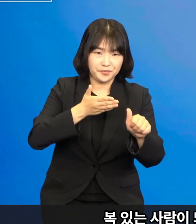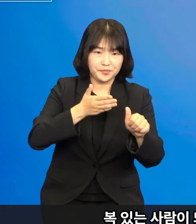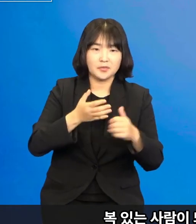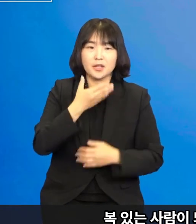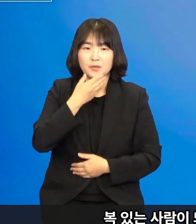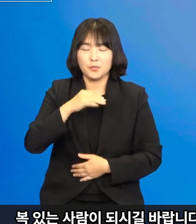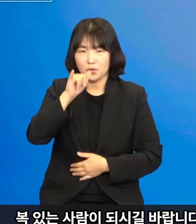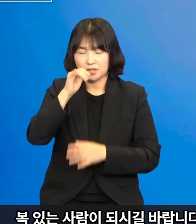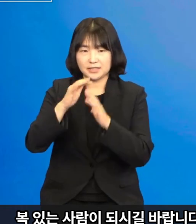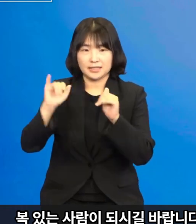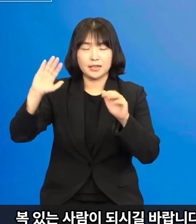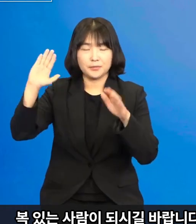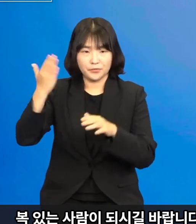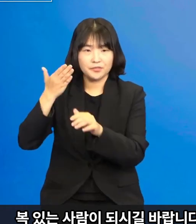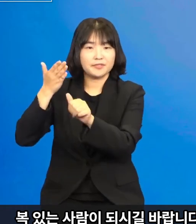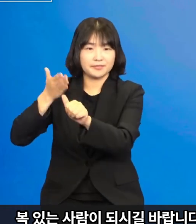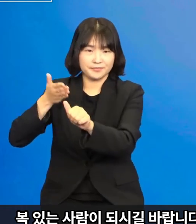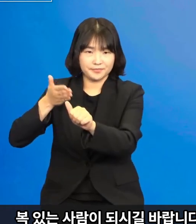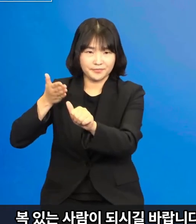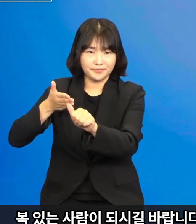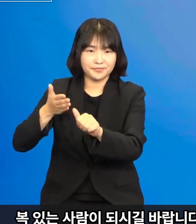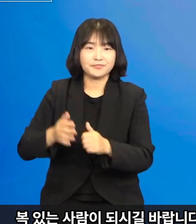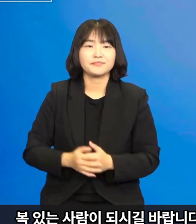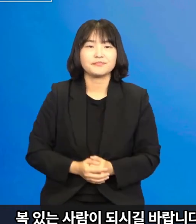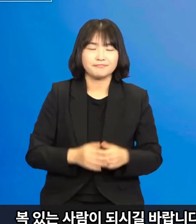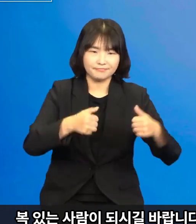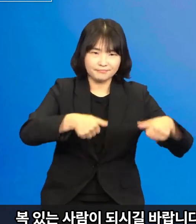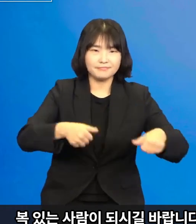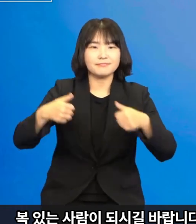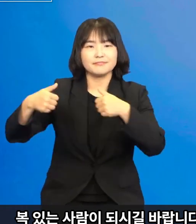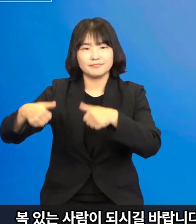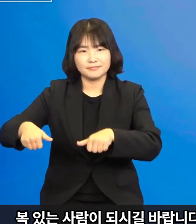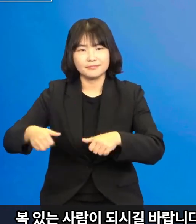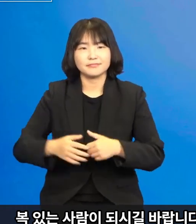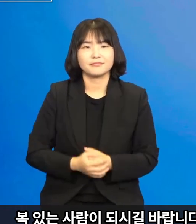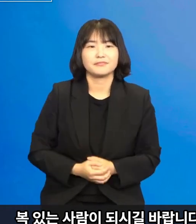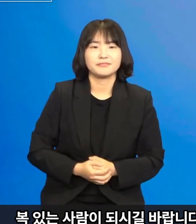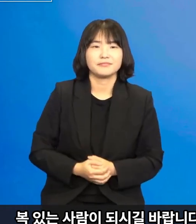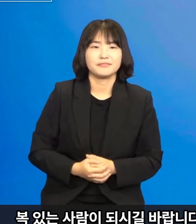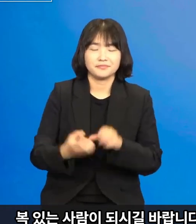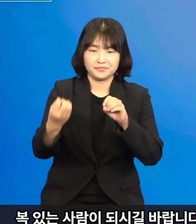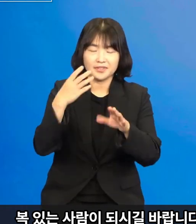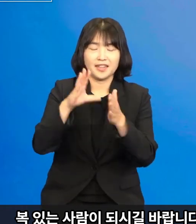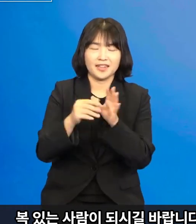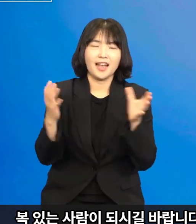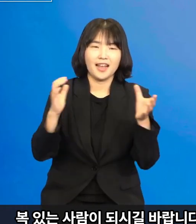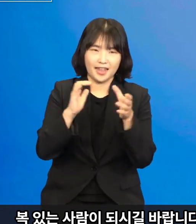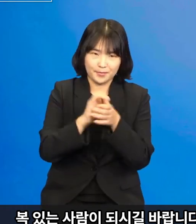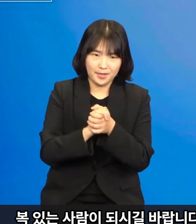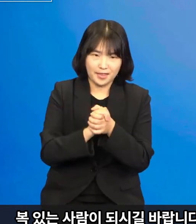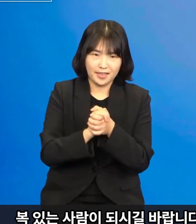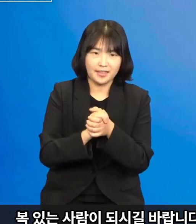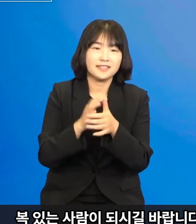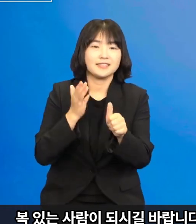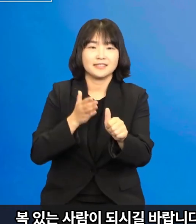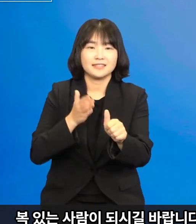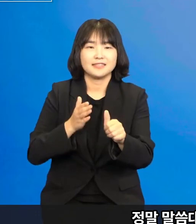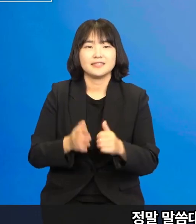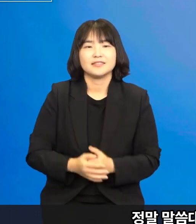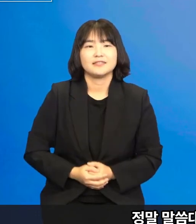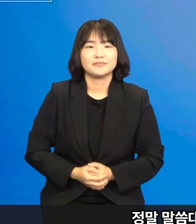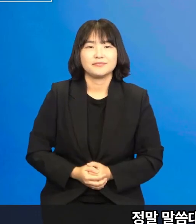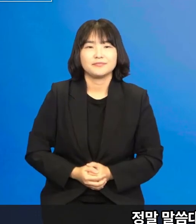인사하겠습니다. 네, 복 있는 사람이 되시길 바랍니다. 화답을 하실 때 아멘 하시면 좋겠습니다. 아멘.